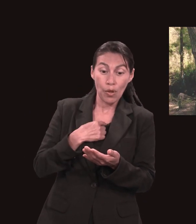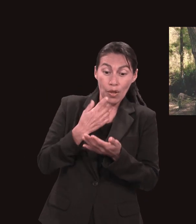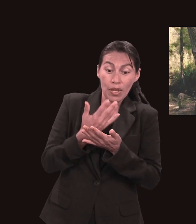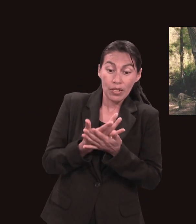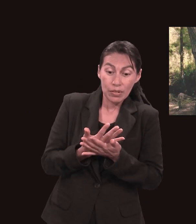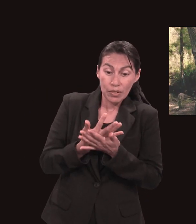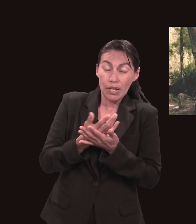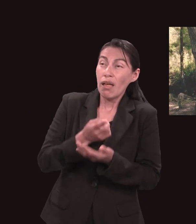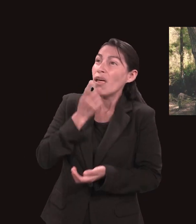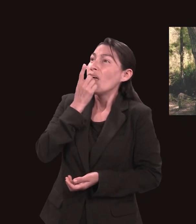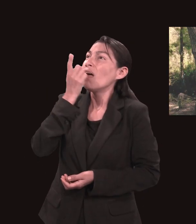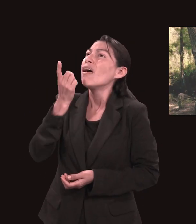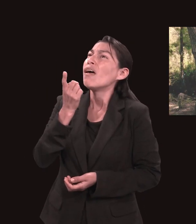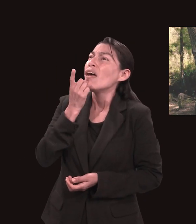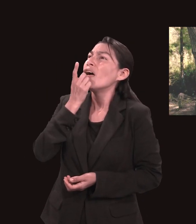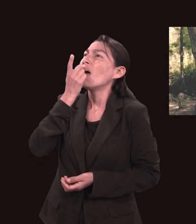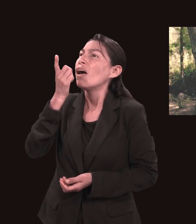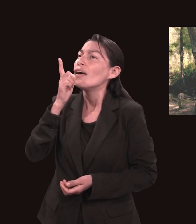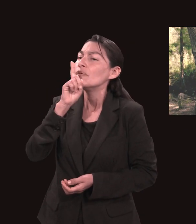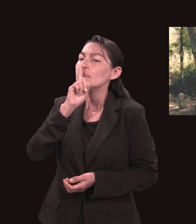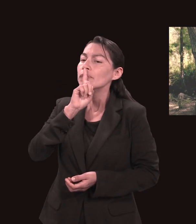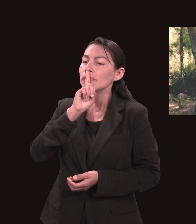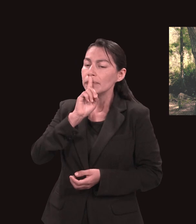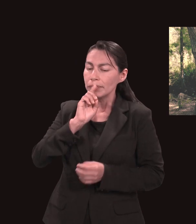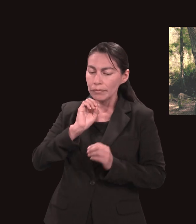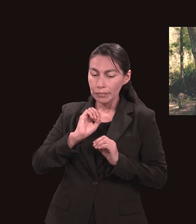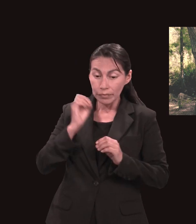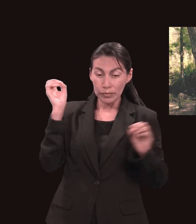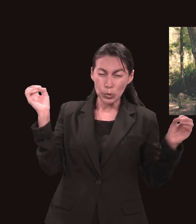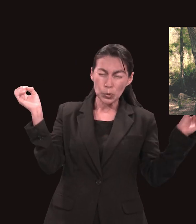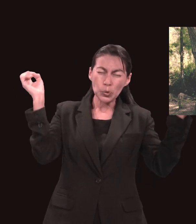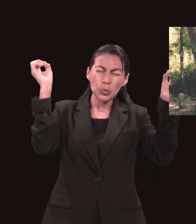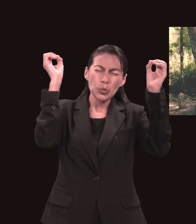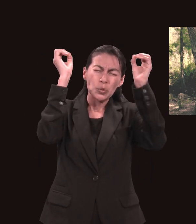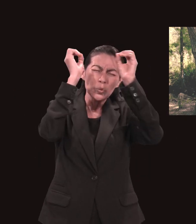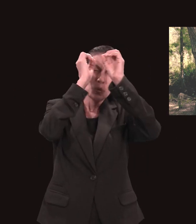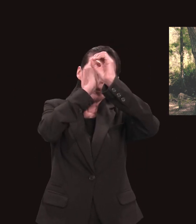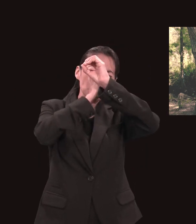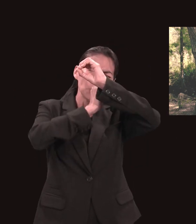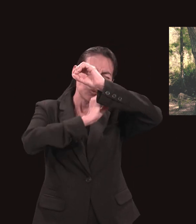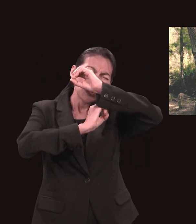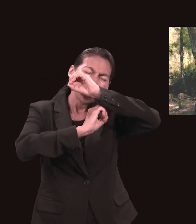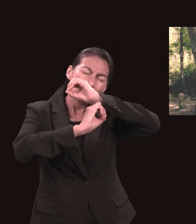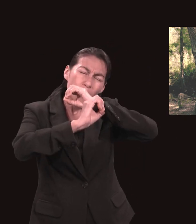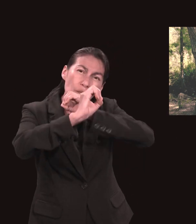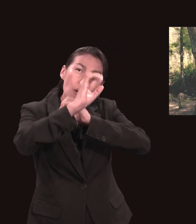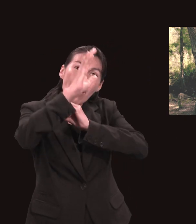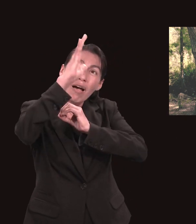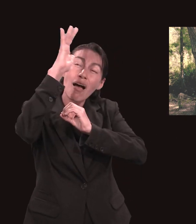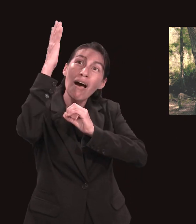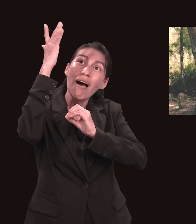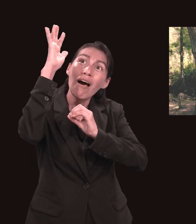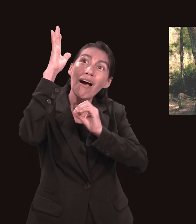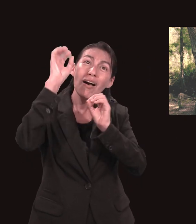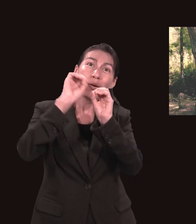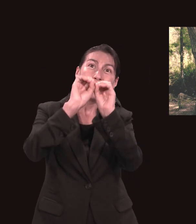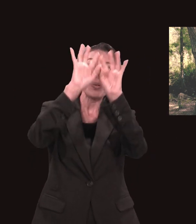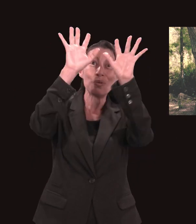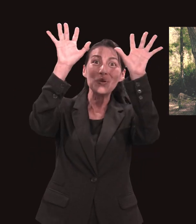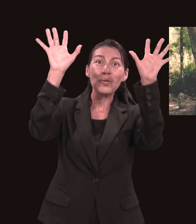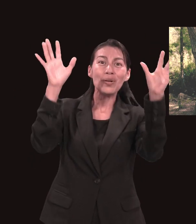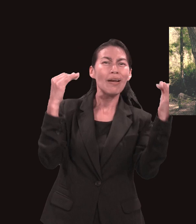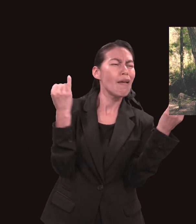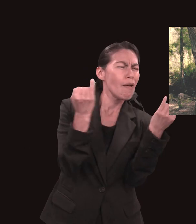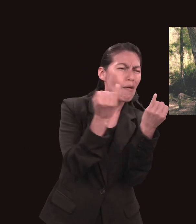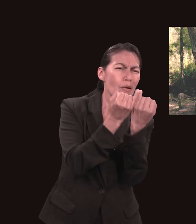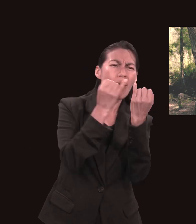Esperaré sin cuestionar Aunque el camino oscuro esté En la mañana el sol